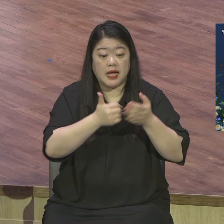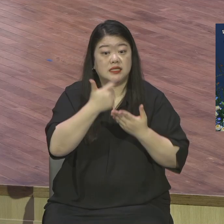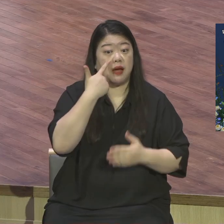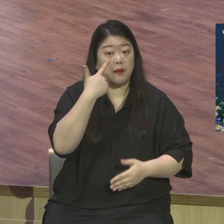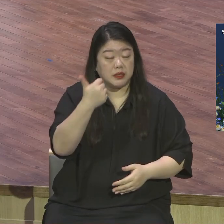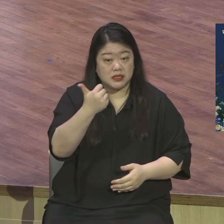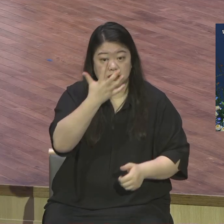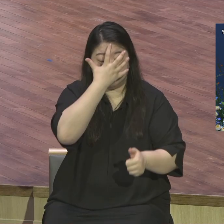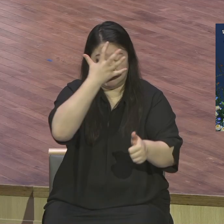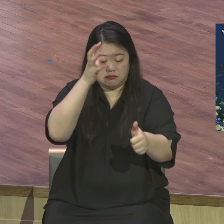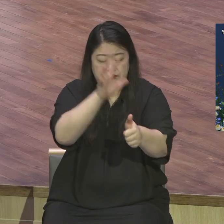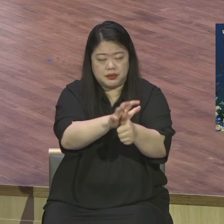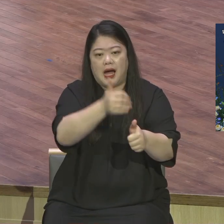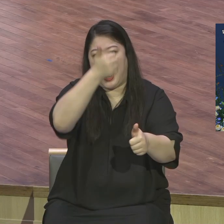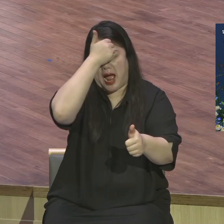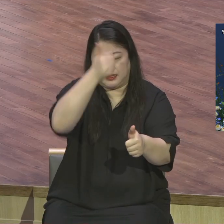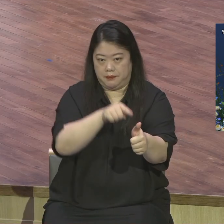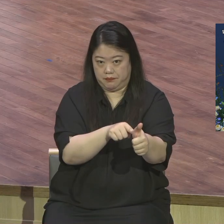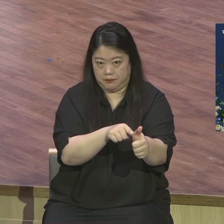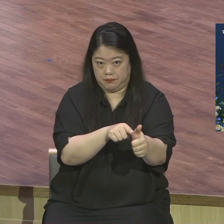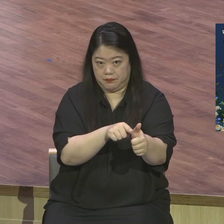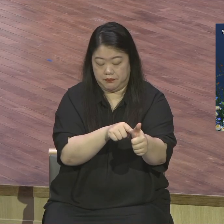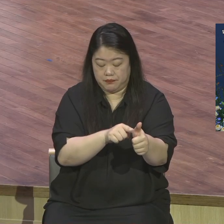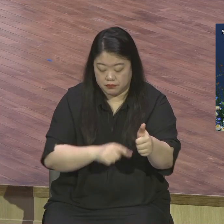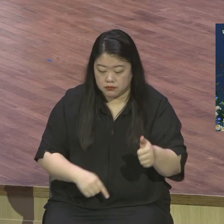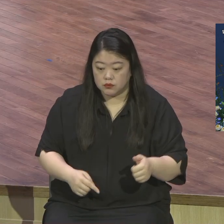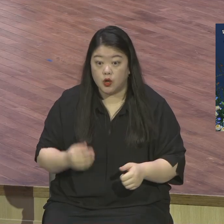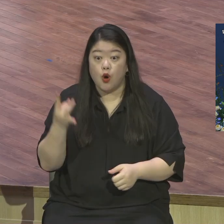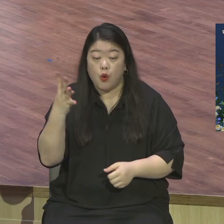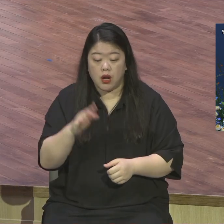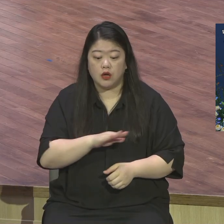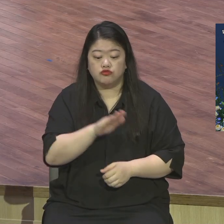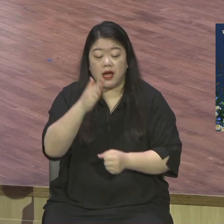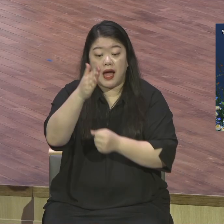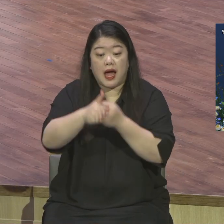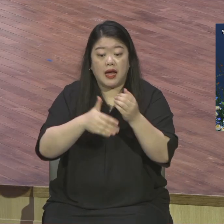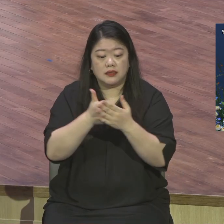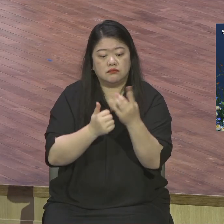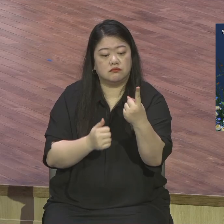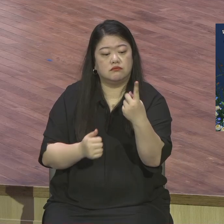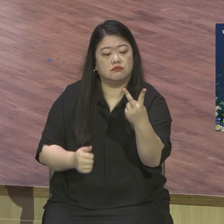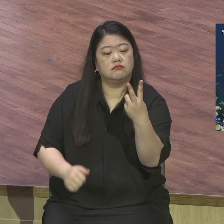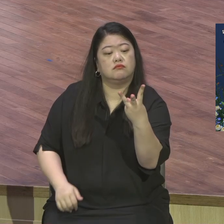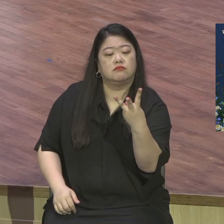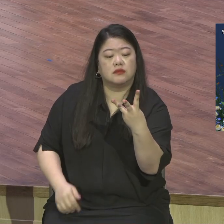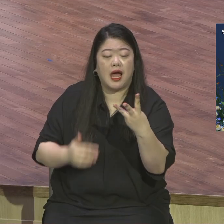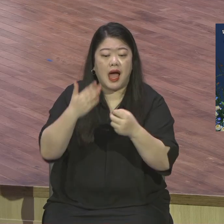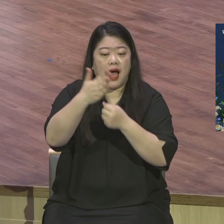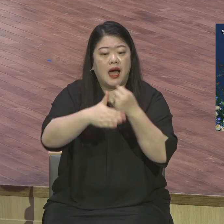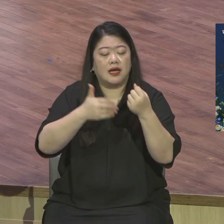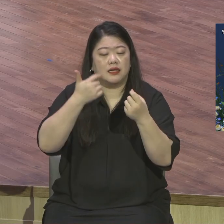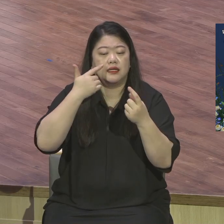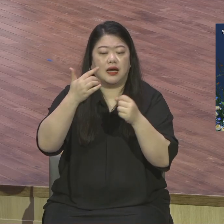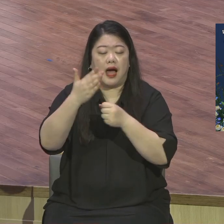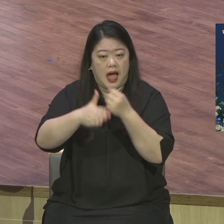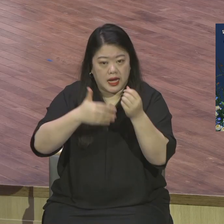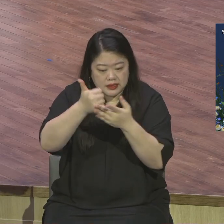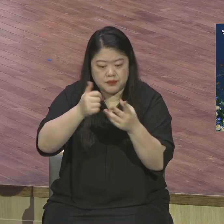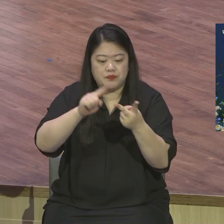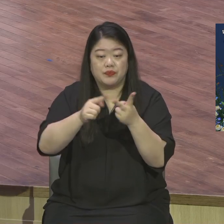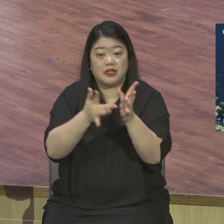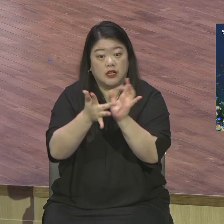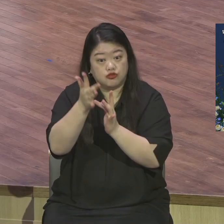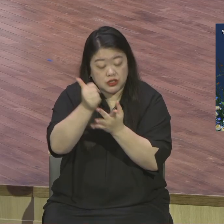여기서 성삼의 하나님을 가르치는 것인데 이 무지한 인간들이 우리가 사람을 만들고 할 때